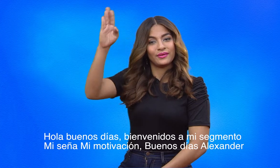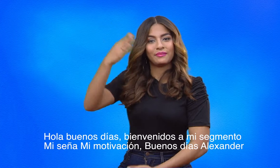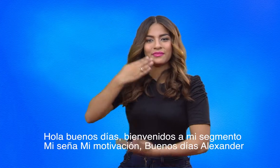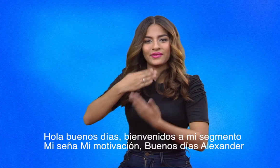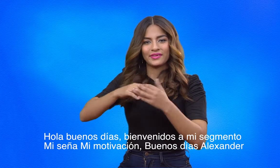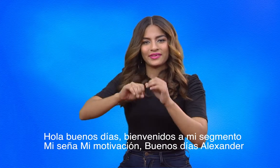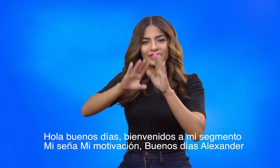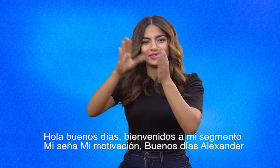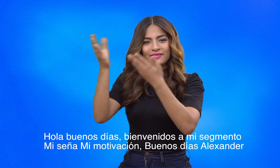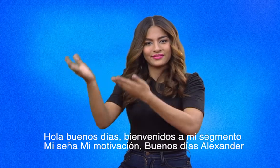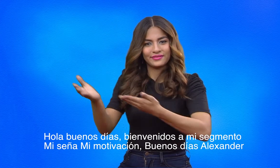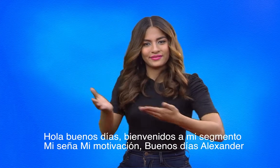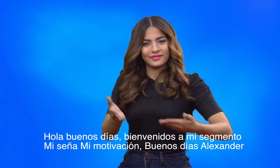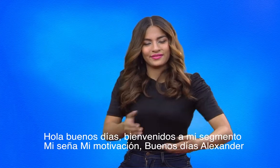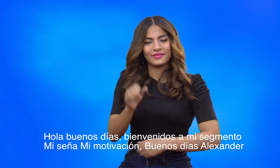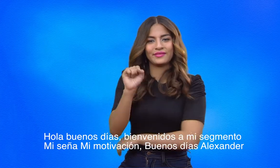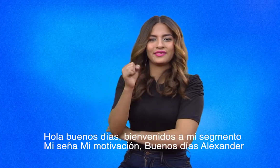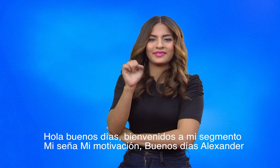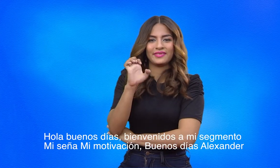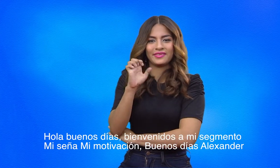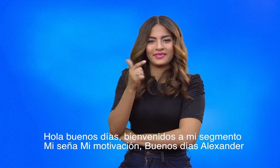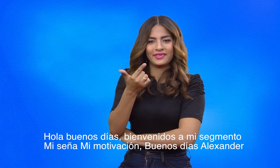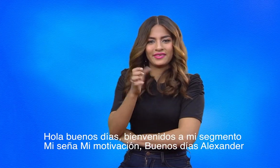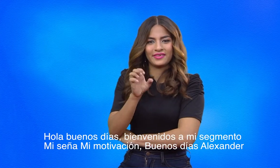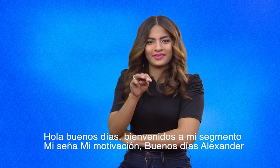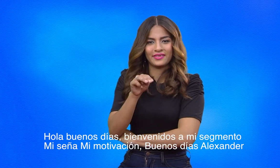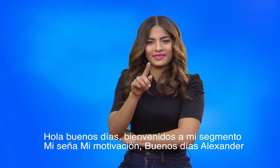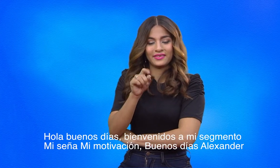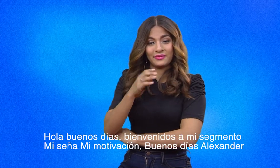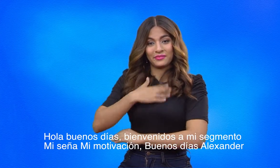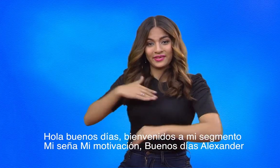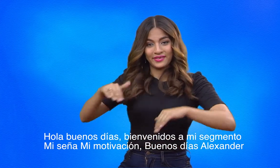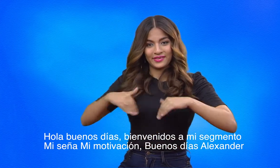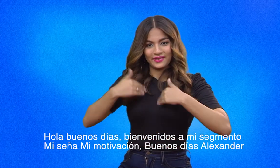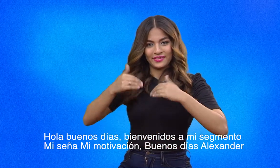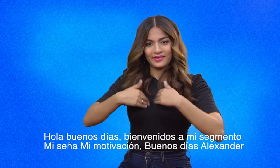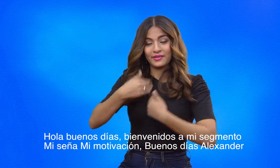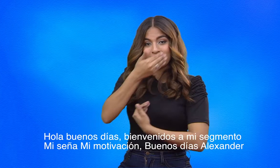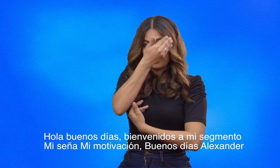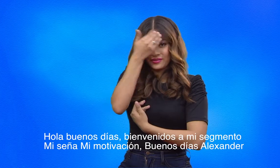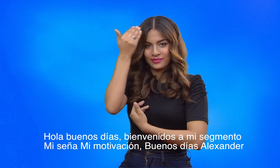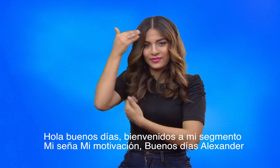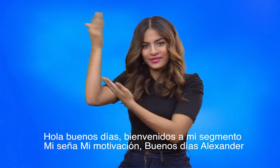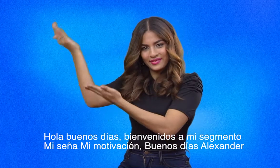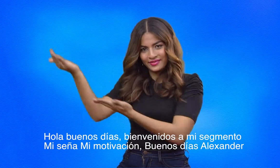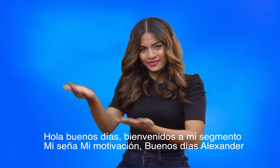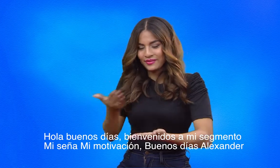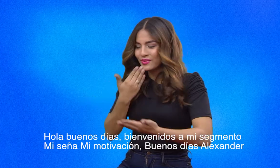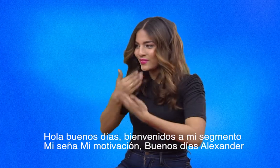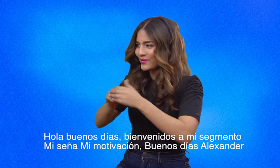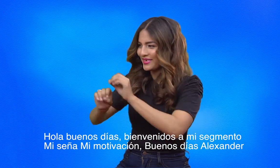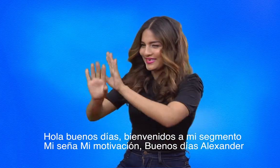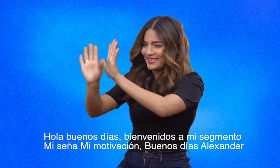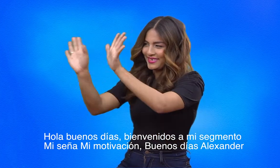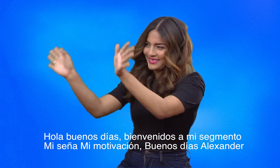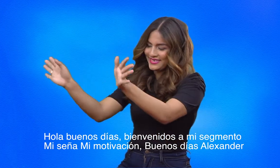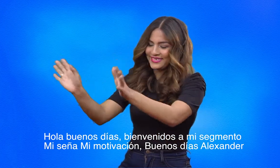Hola, buenos días, bienvenidos a mi segmento Mi seña, mi motivación. Buenos